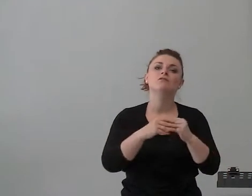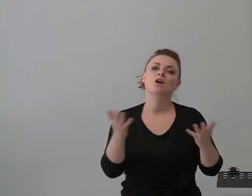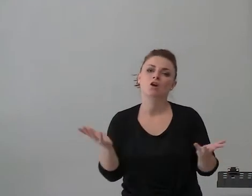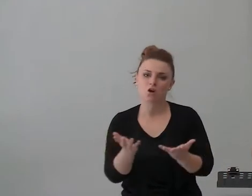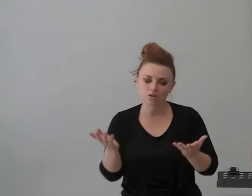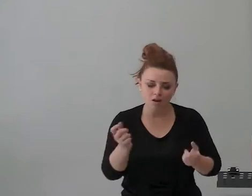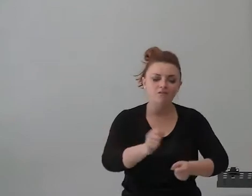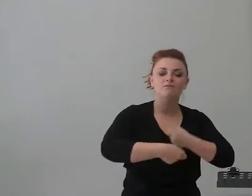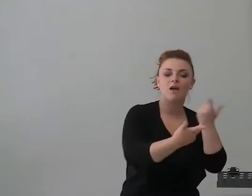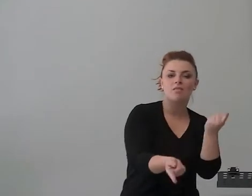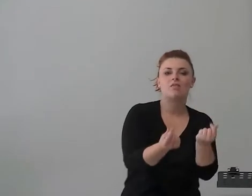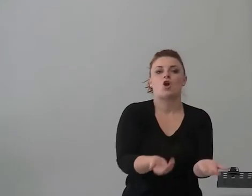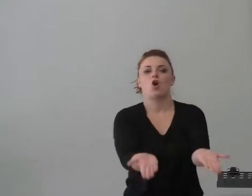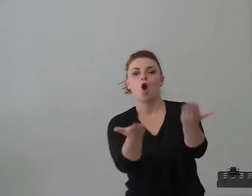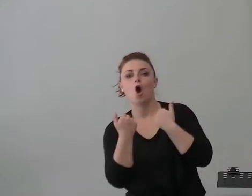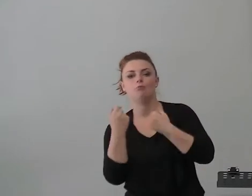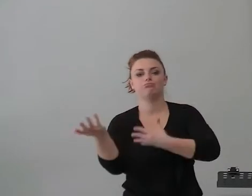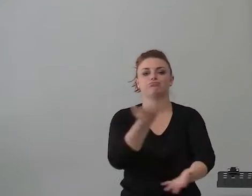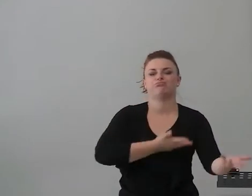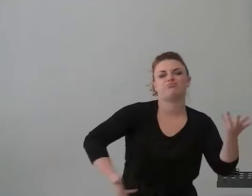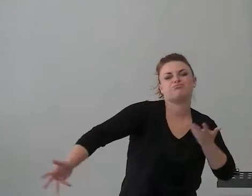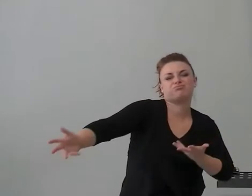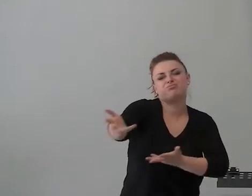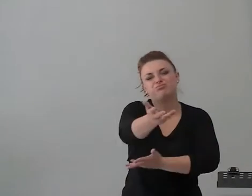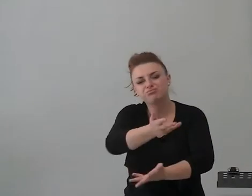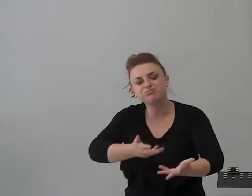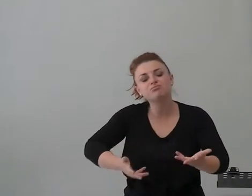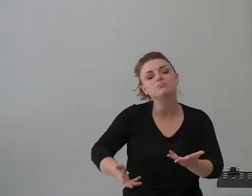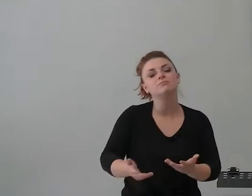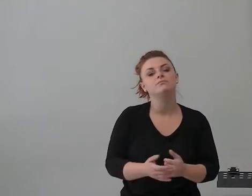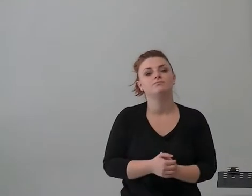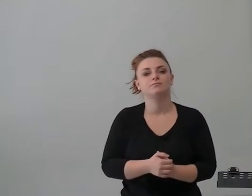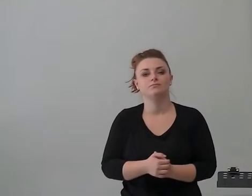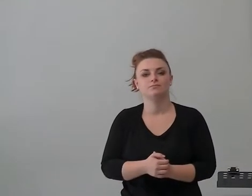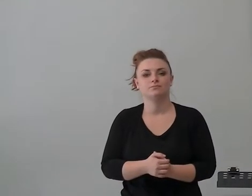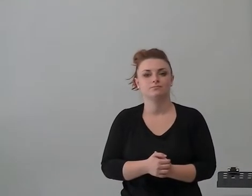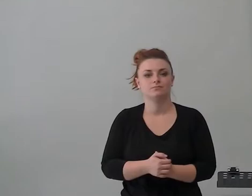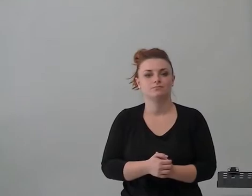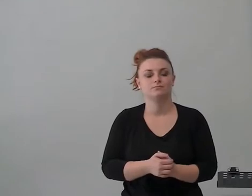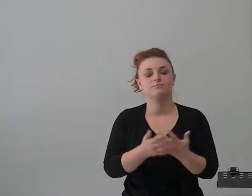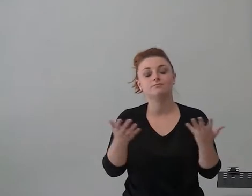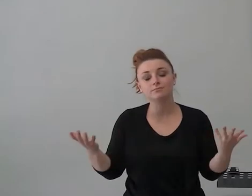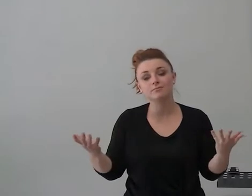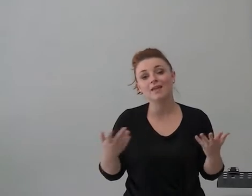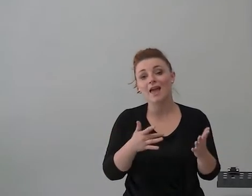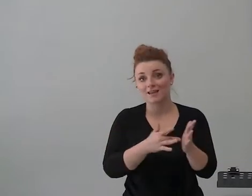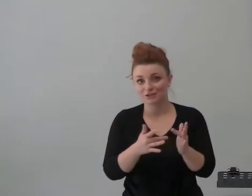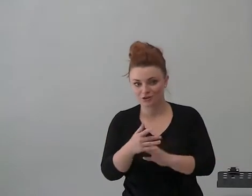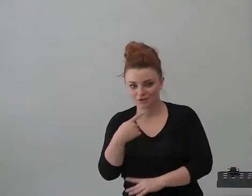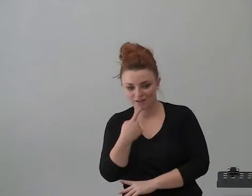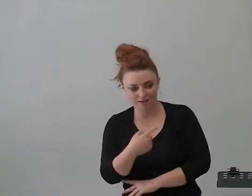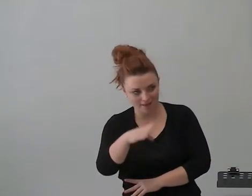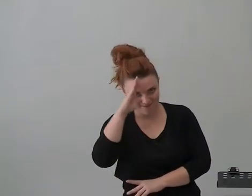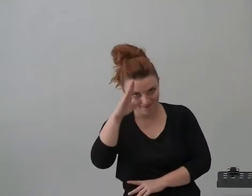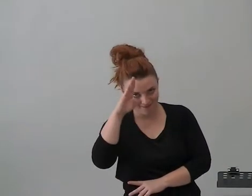preghiere. E poi Gesù dimostra la fede può anche far uccidere un altro, però non è questo